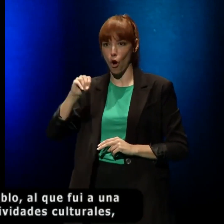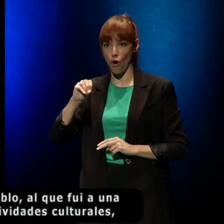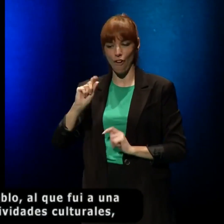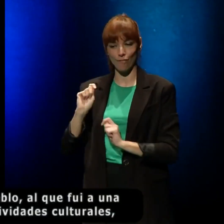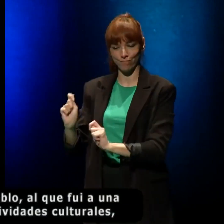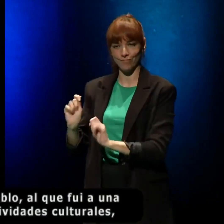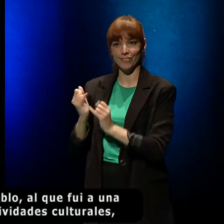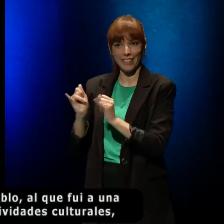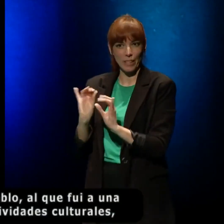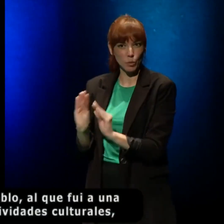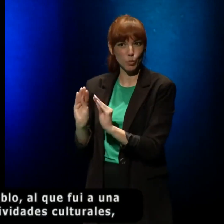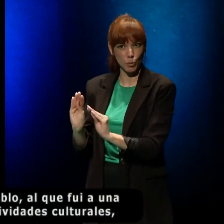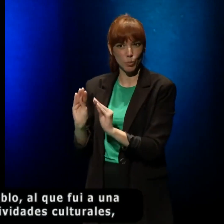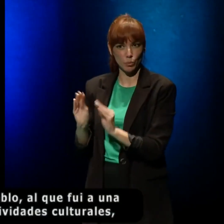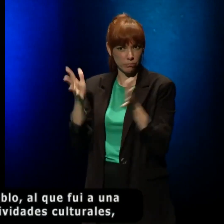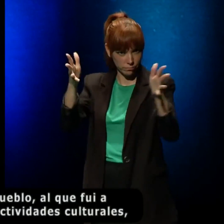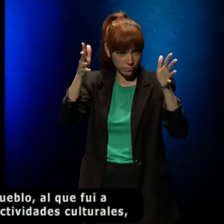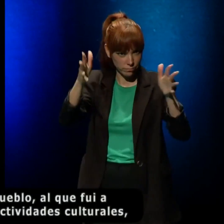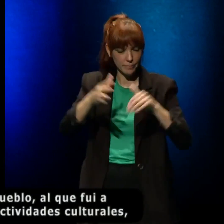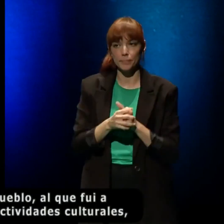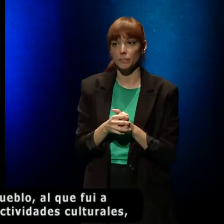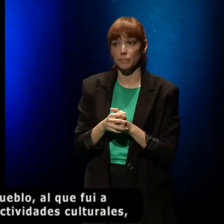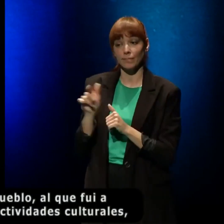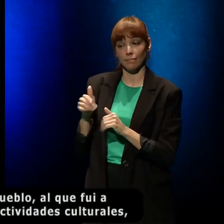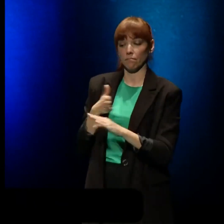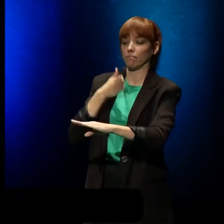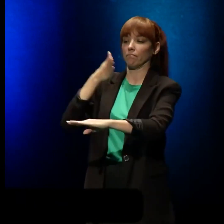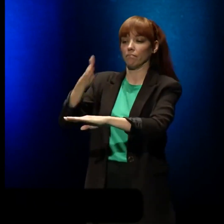conocí a una persona de edad